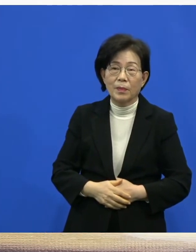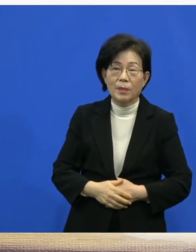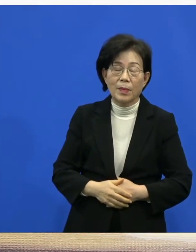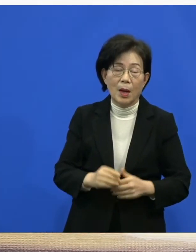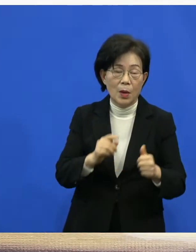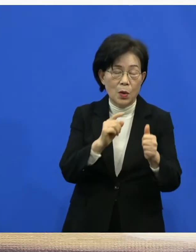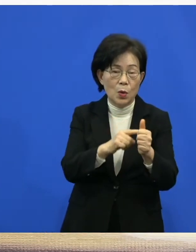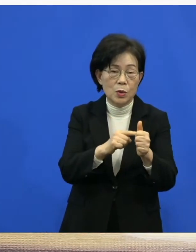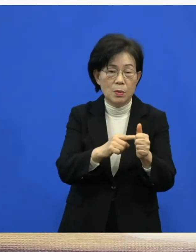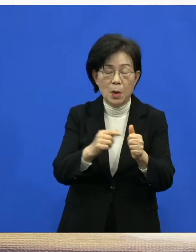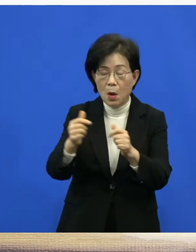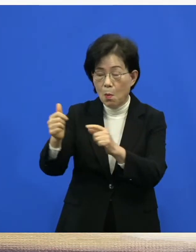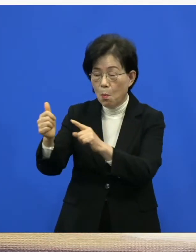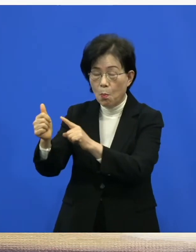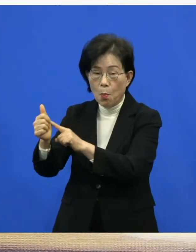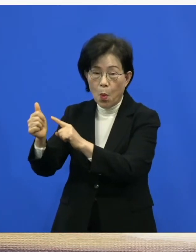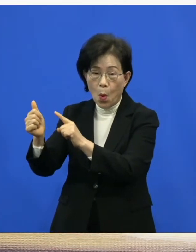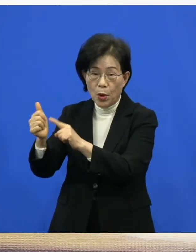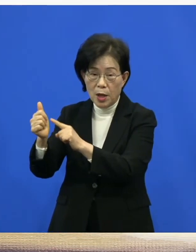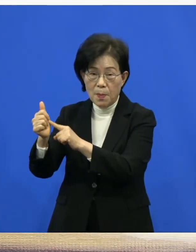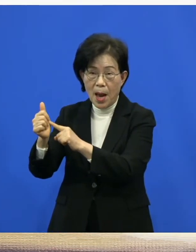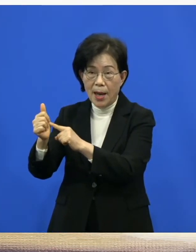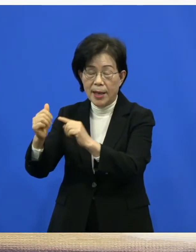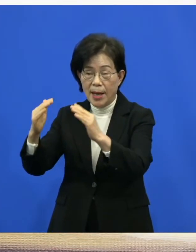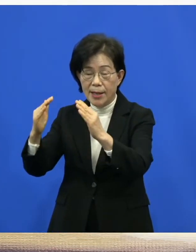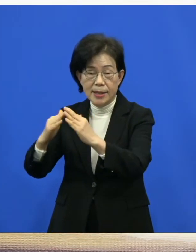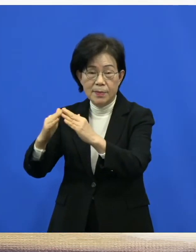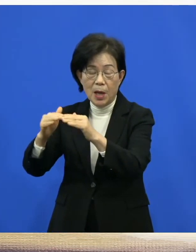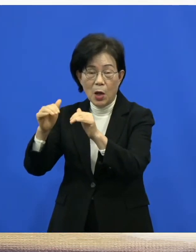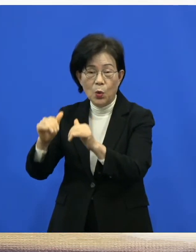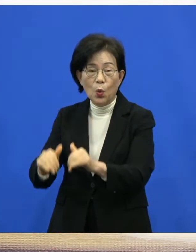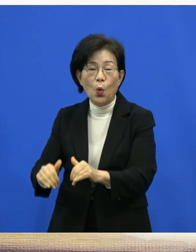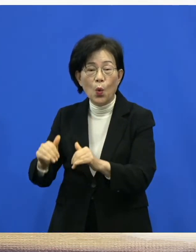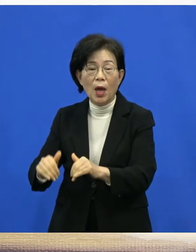요셉은 보디발이라는 애굽의 칭의대장 집의 노예가 되게 하십니다.